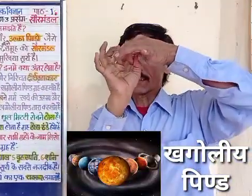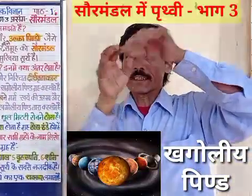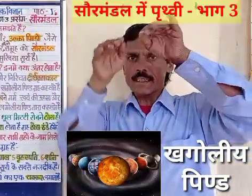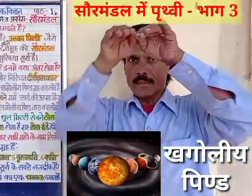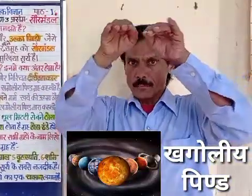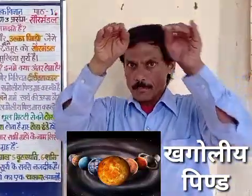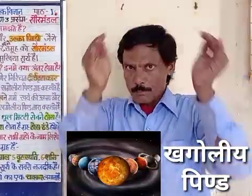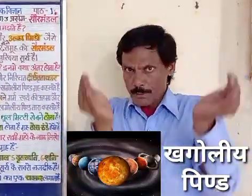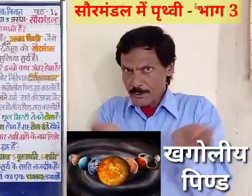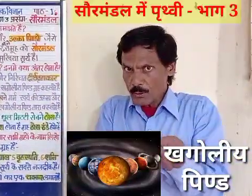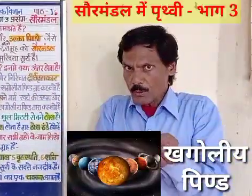खगोलीय पिंडों